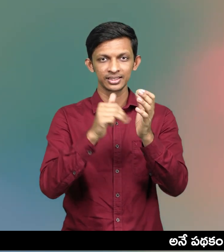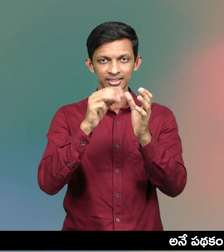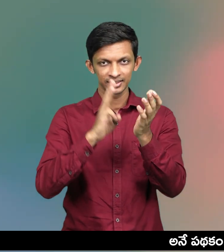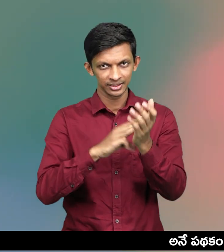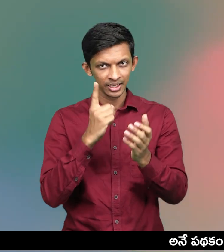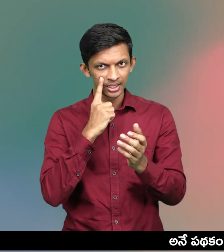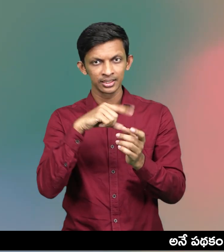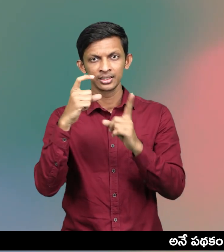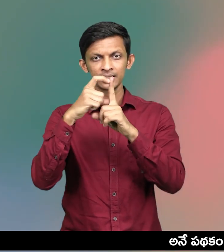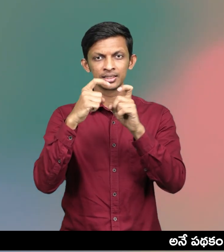నమామి దేవి నర్మదే.